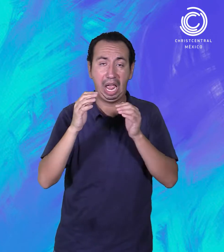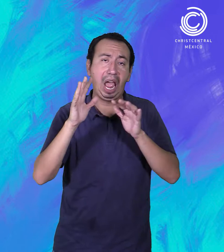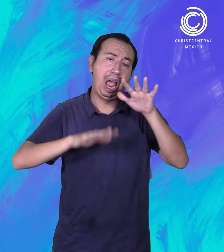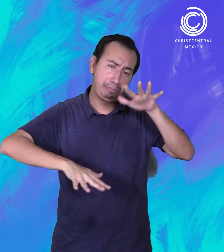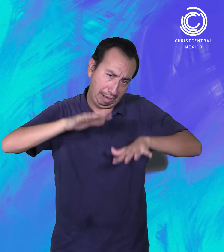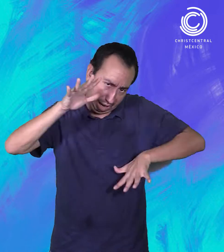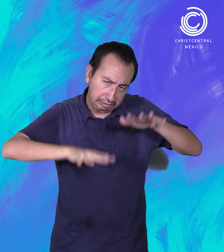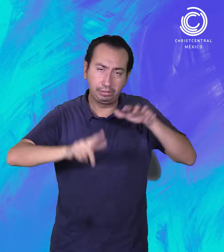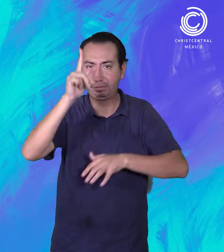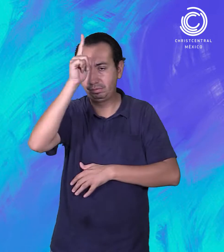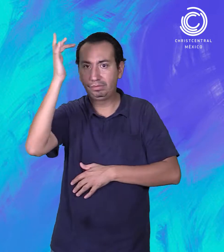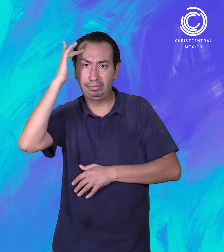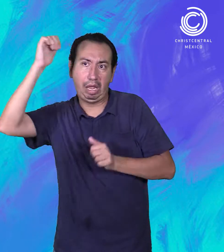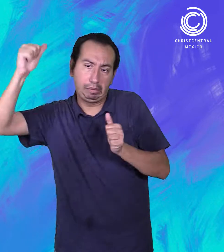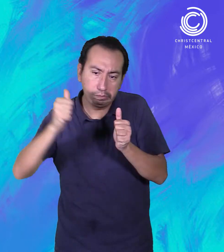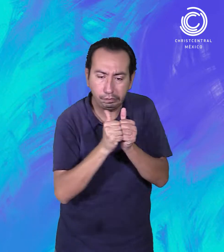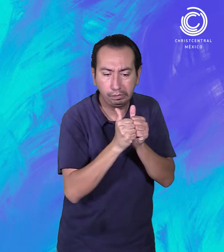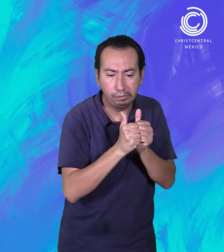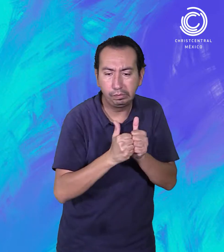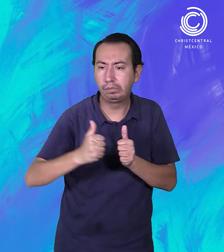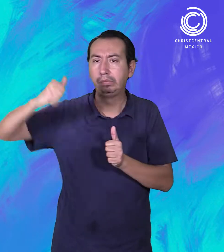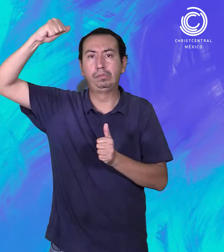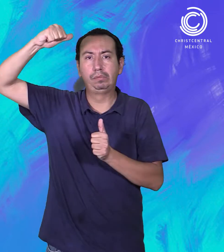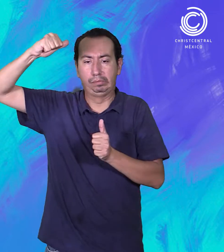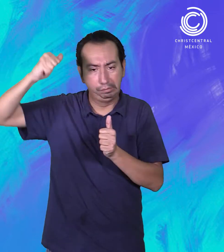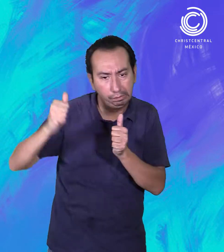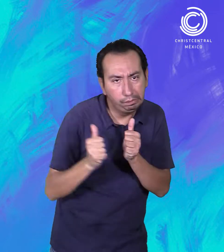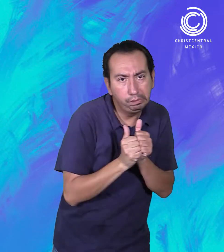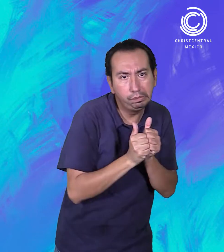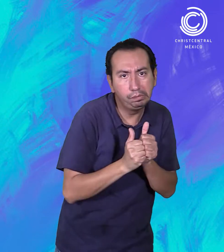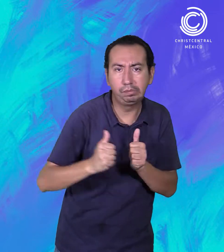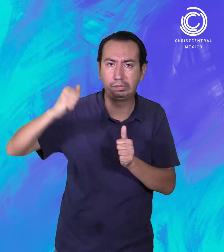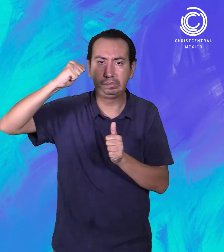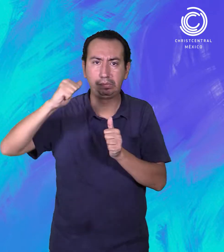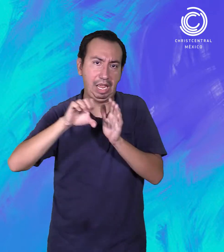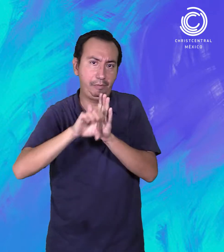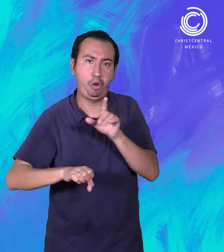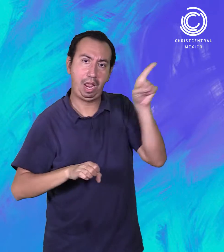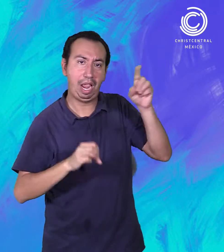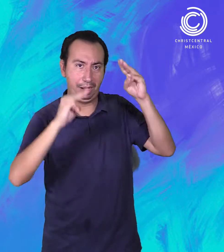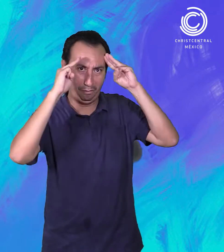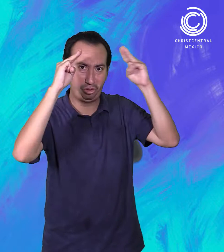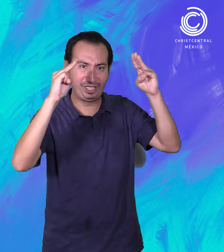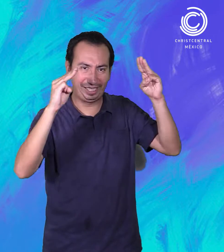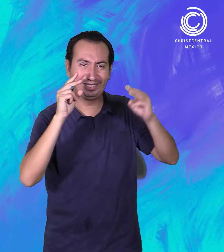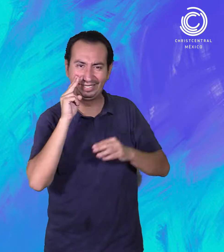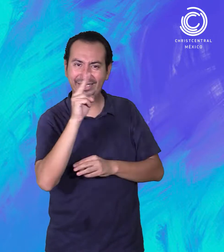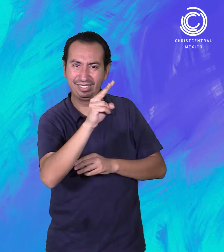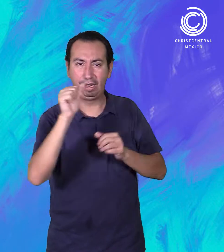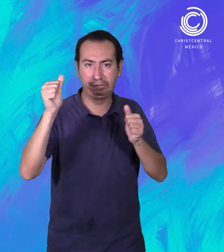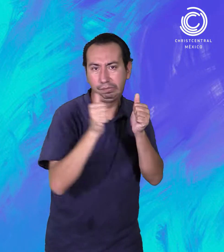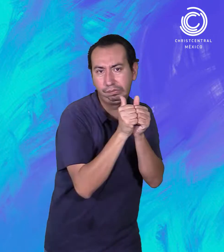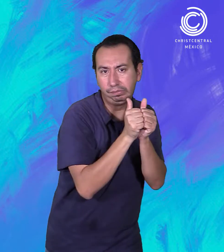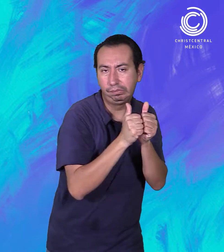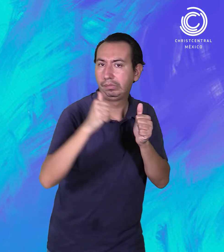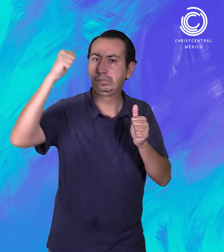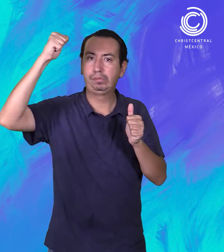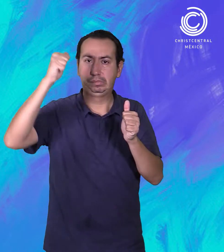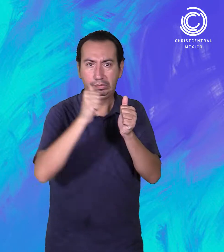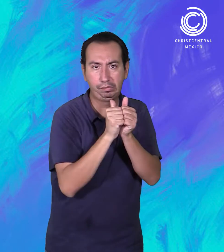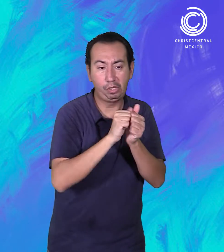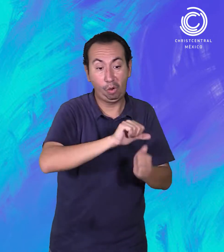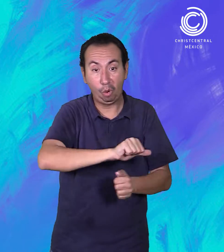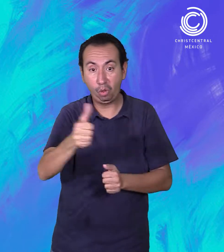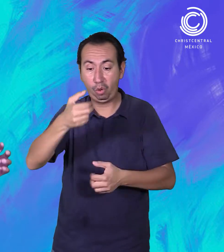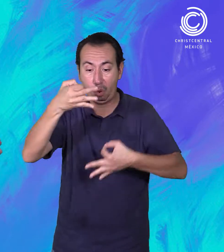estaba en algunos casos en particulares. Este es un caso, el caso de Moisés. Si ustedes leen un poco más adelante, fue el caso también de